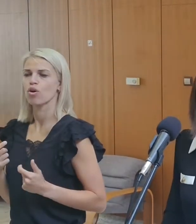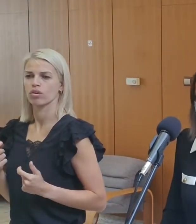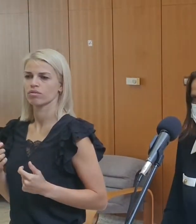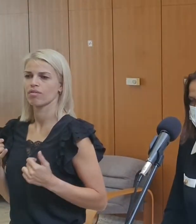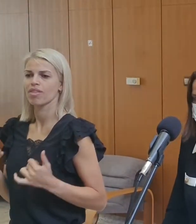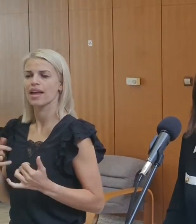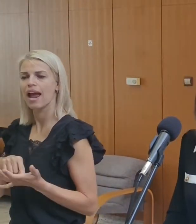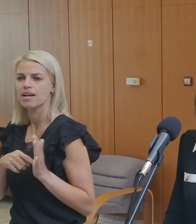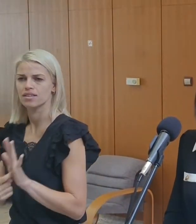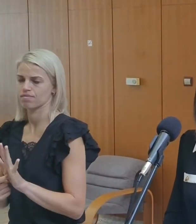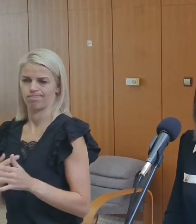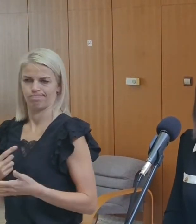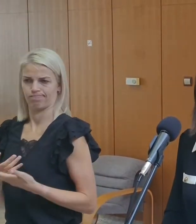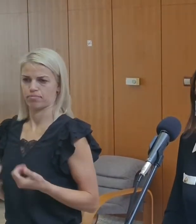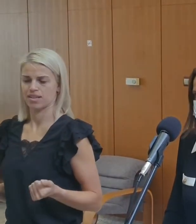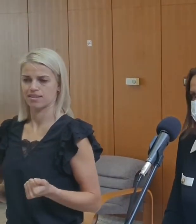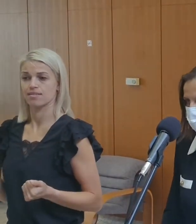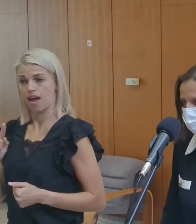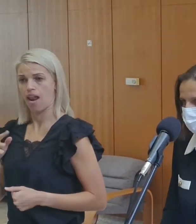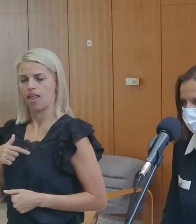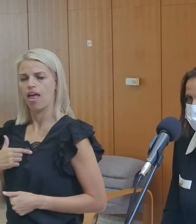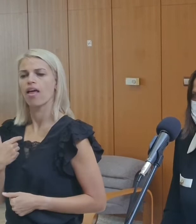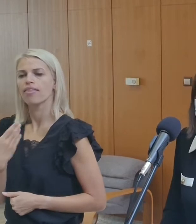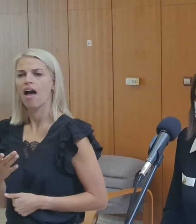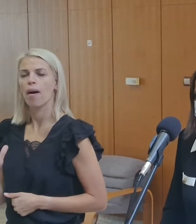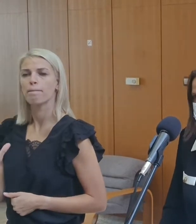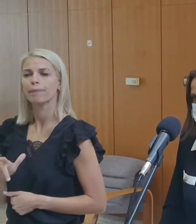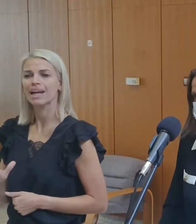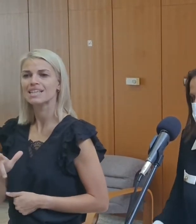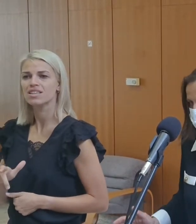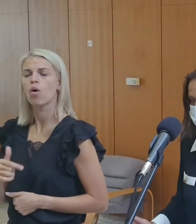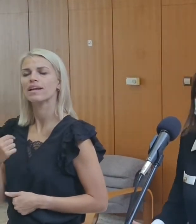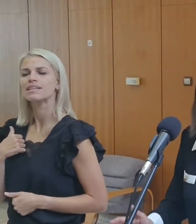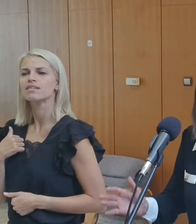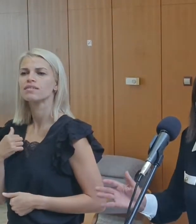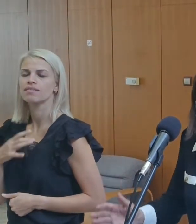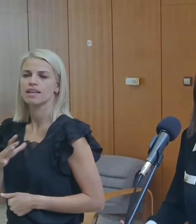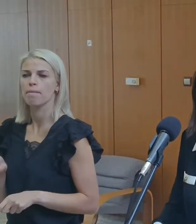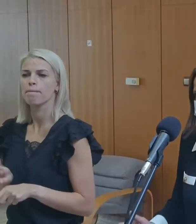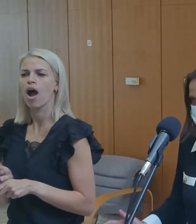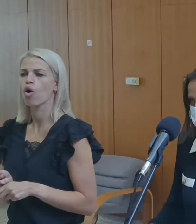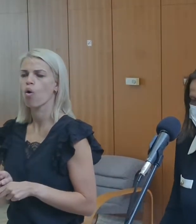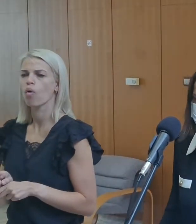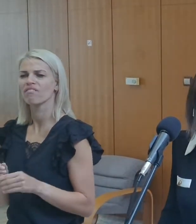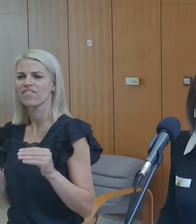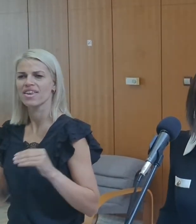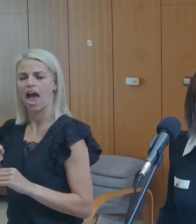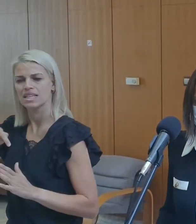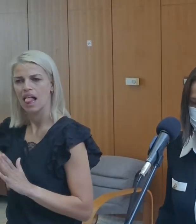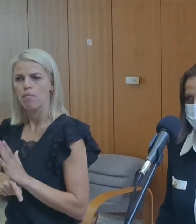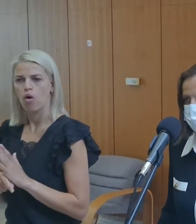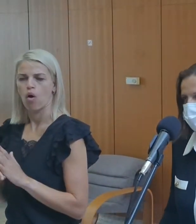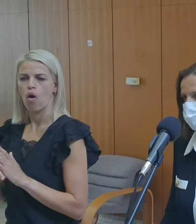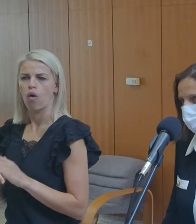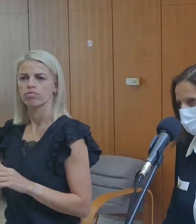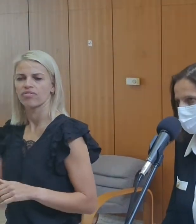aby som prezentovala, ale dala som priestor k tomu, aby sme sa aj ja dozvedela normálnym spôsobom viac, aj